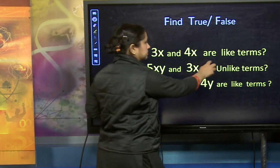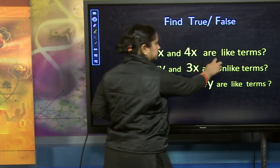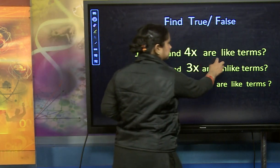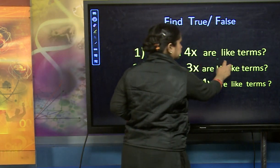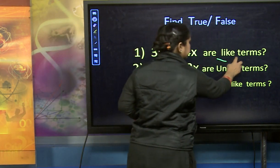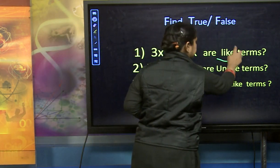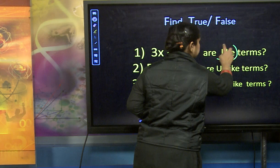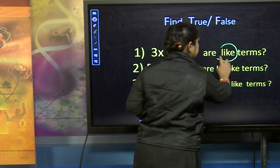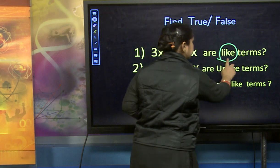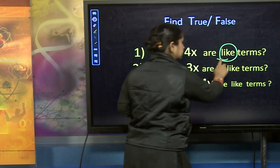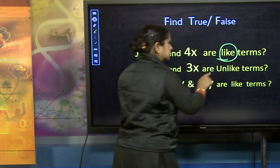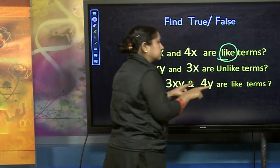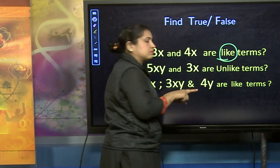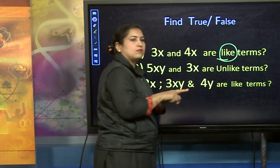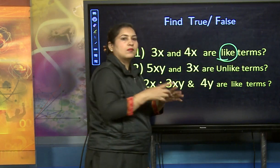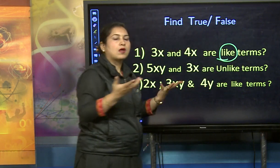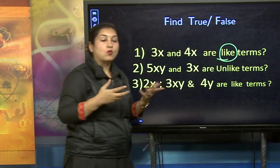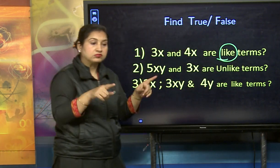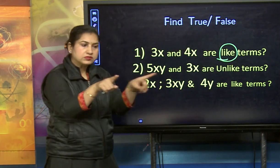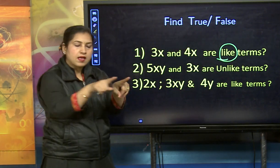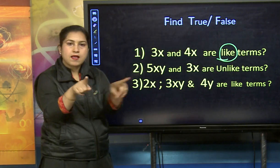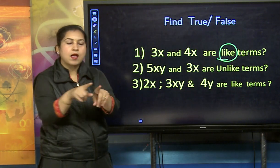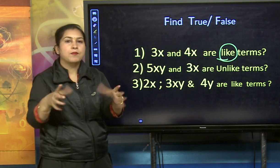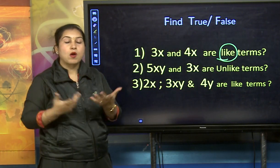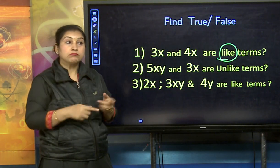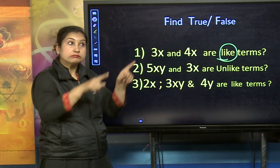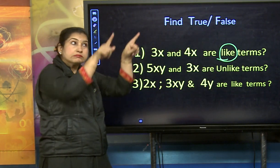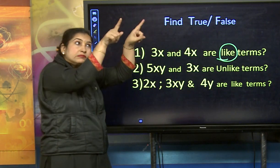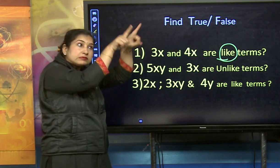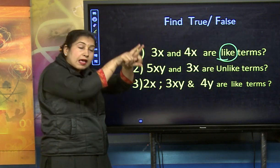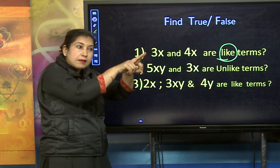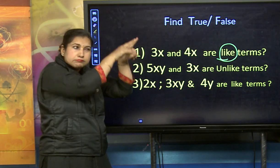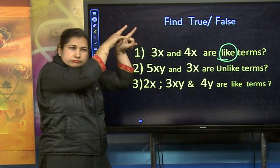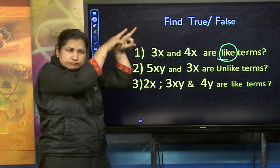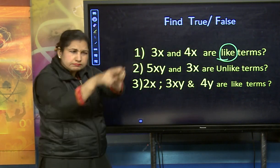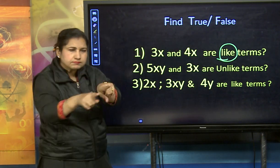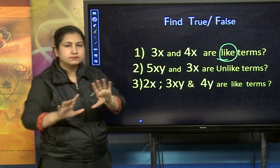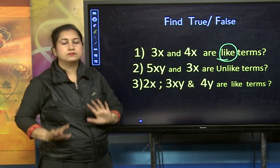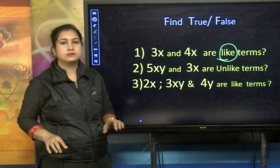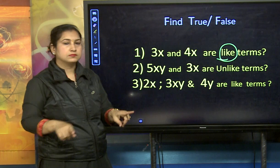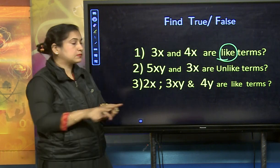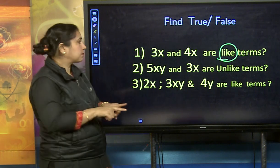लाइक कैसे बताएंगे मतलब जैसे हमने पहले एकदम से